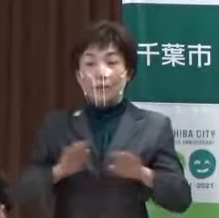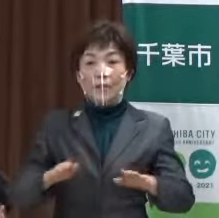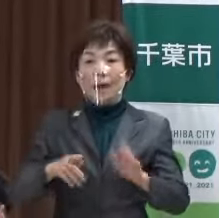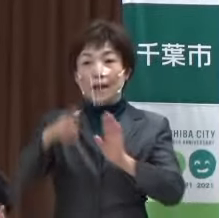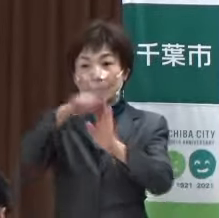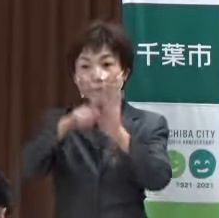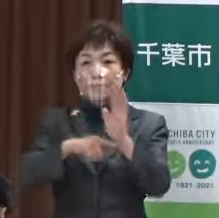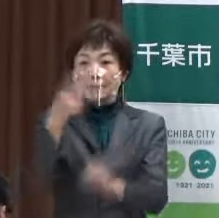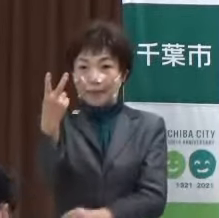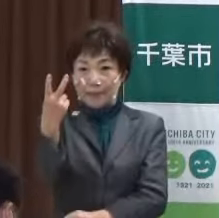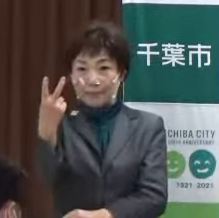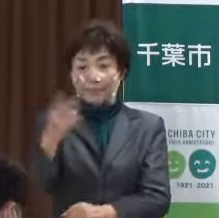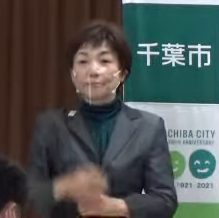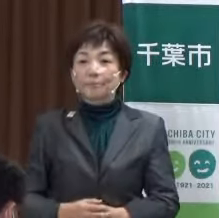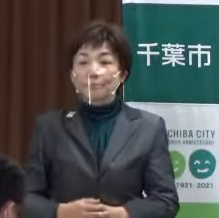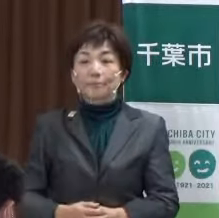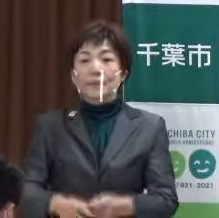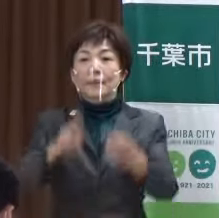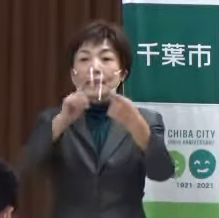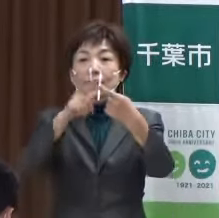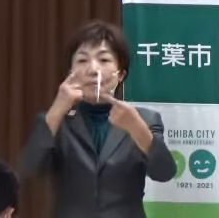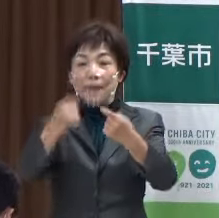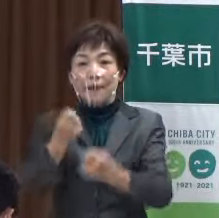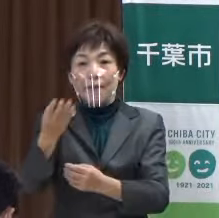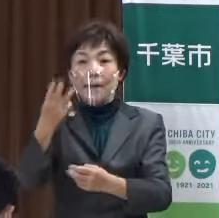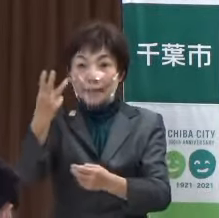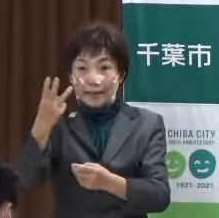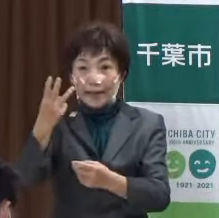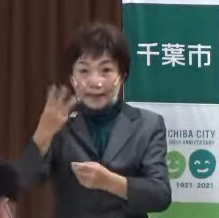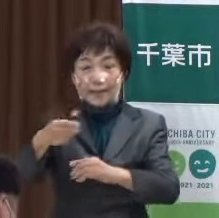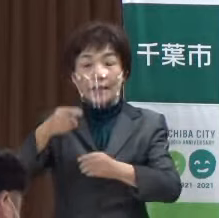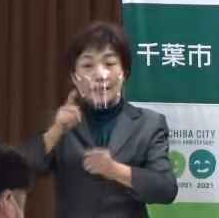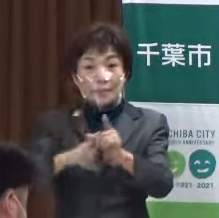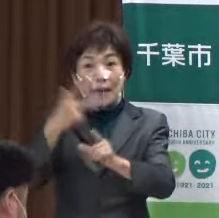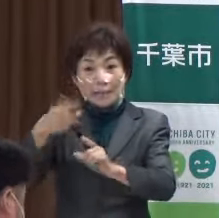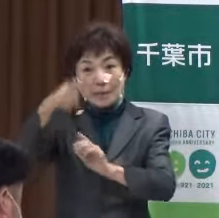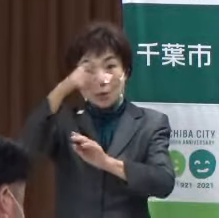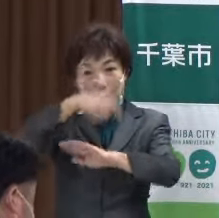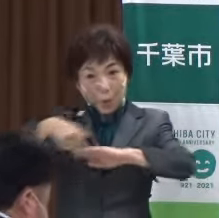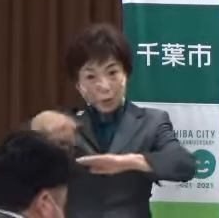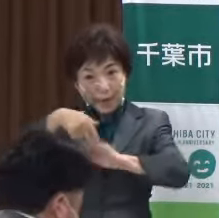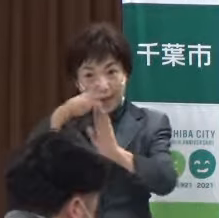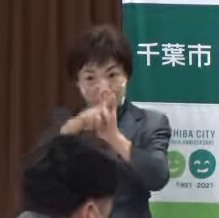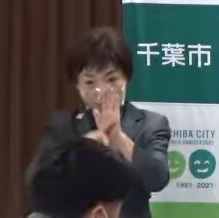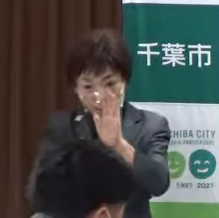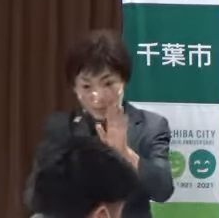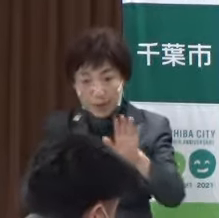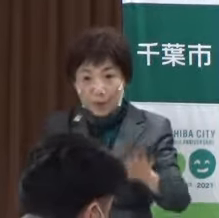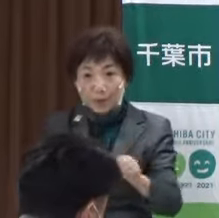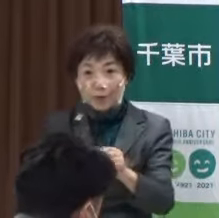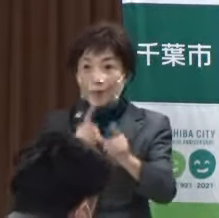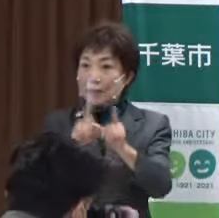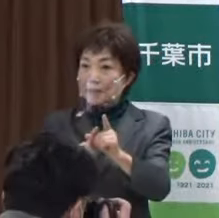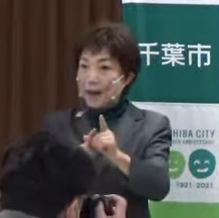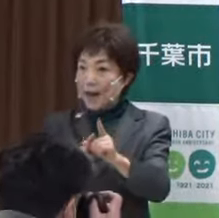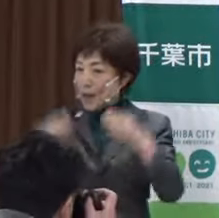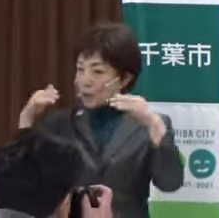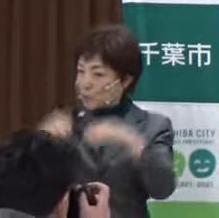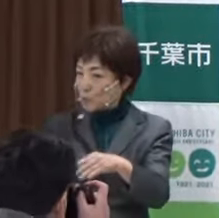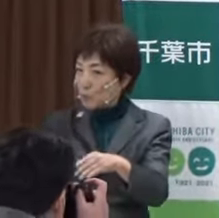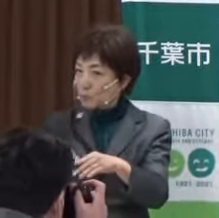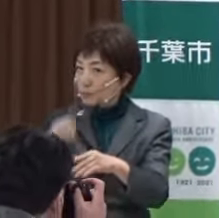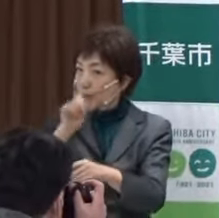以下発表事項が2点ございます。まず1点目の令和3年中の千葉市コマナという今年の千葉はここに注